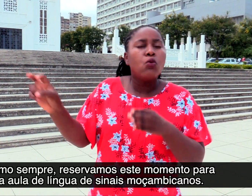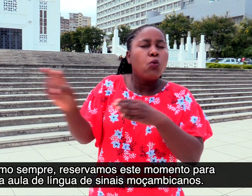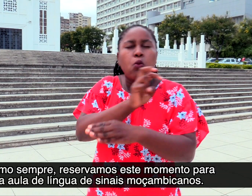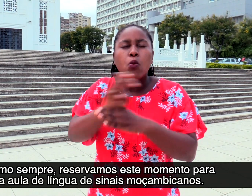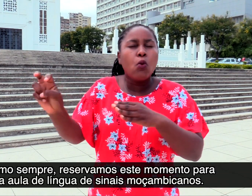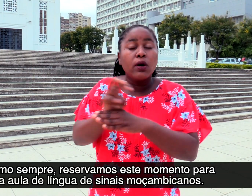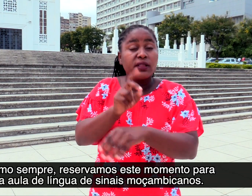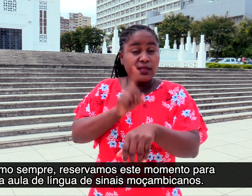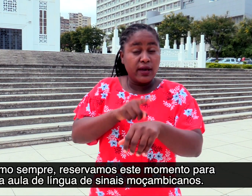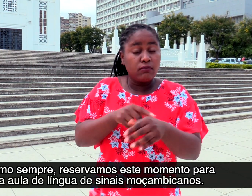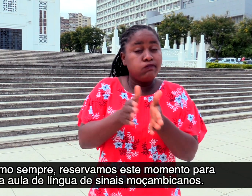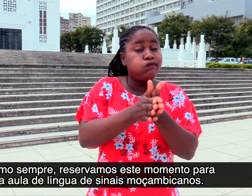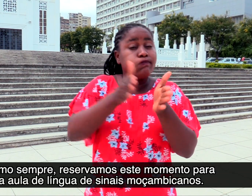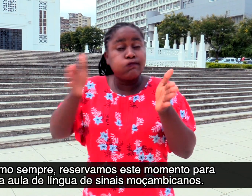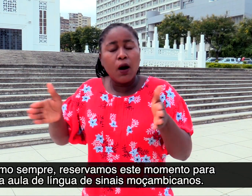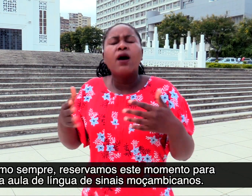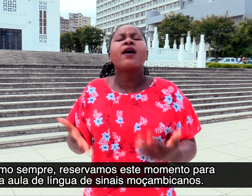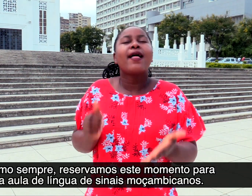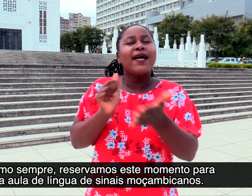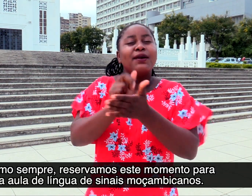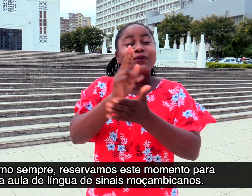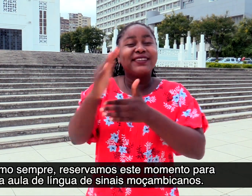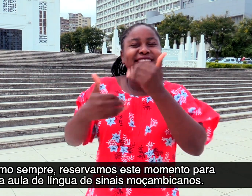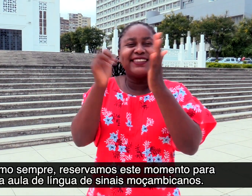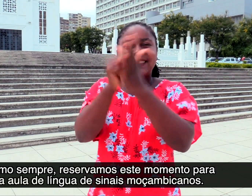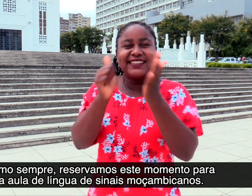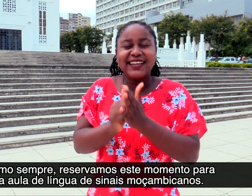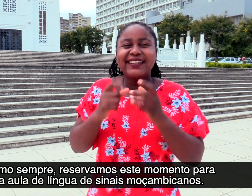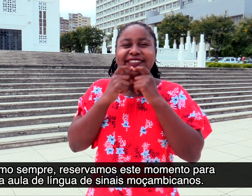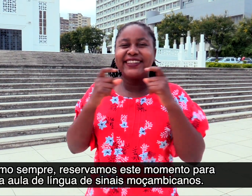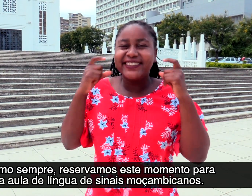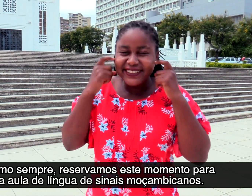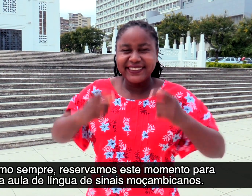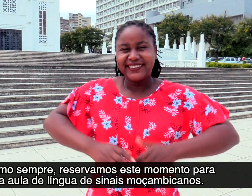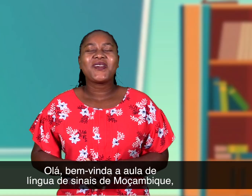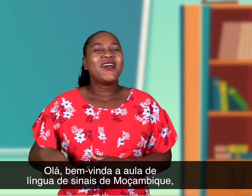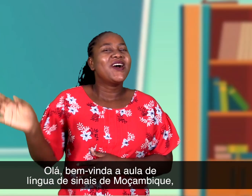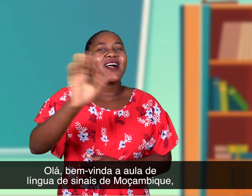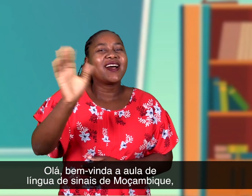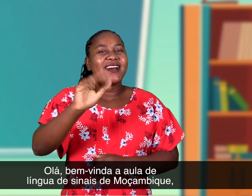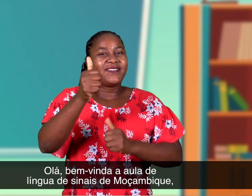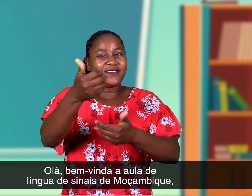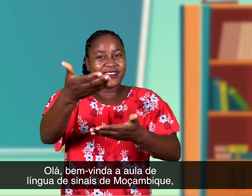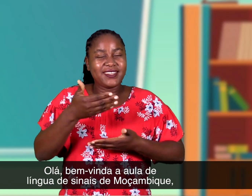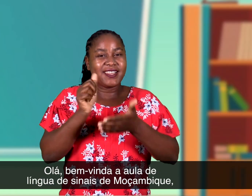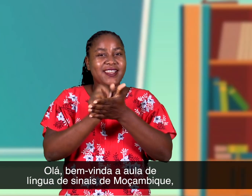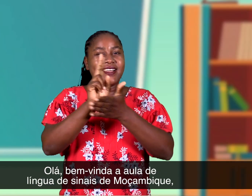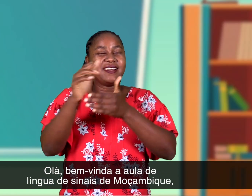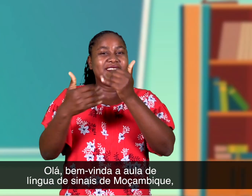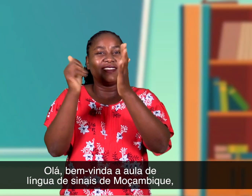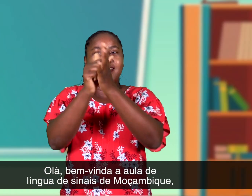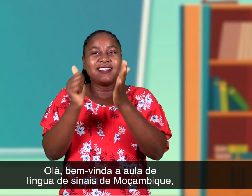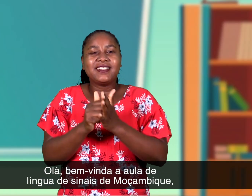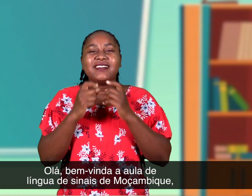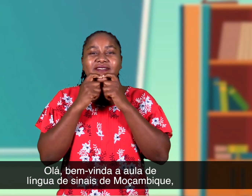Como sempre, reservamos este momento para a aula de Língua de Sinais moçambicanos. Olá, bem-vindo à